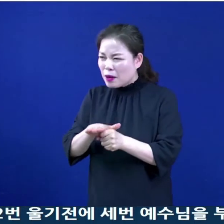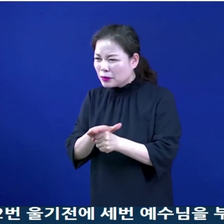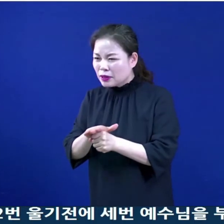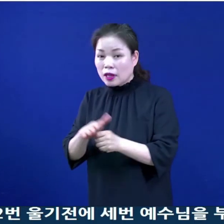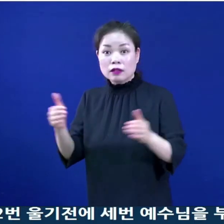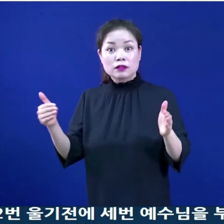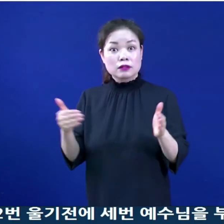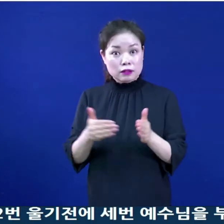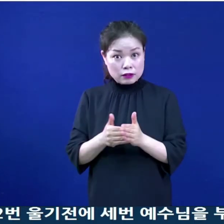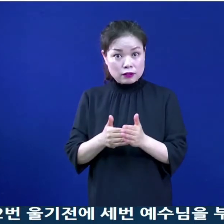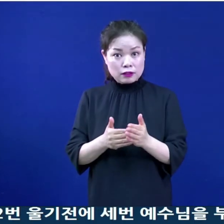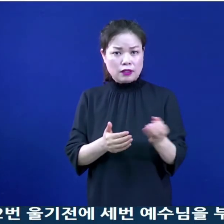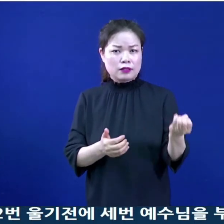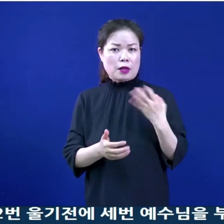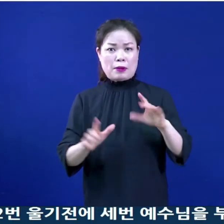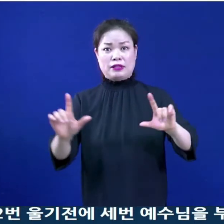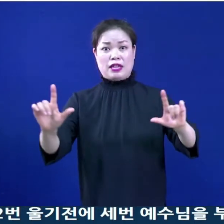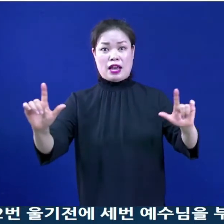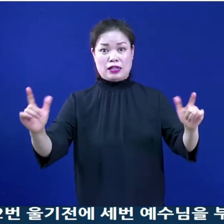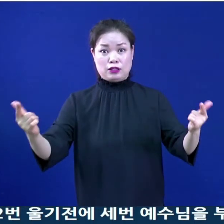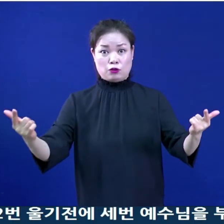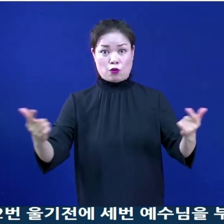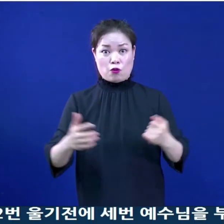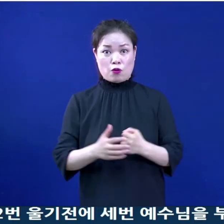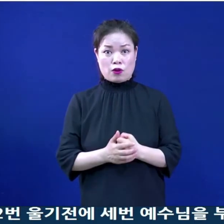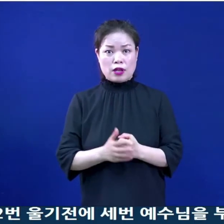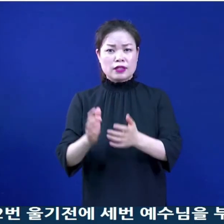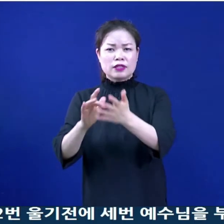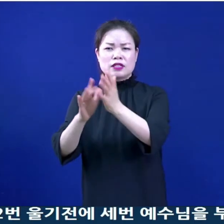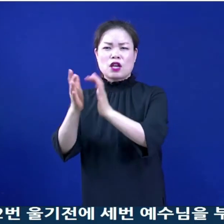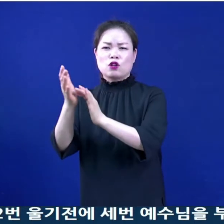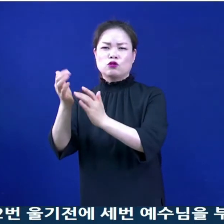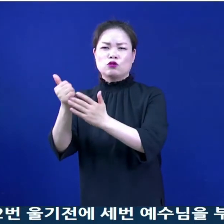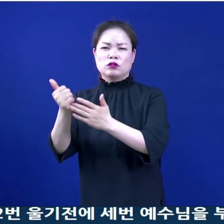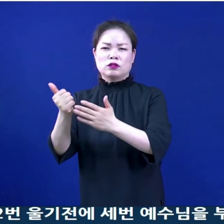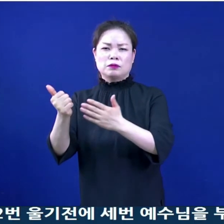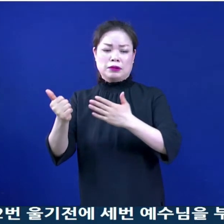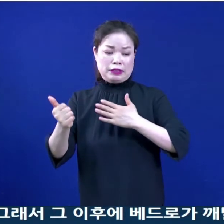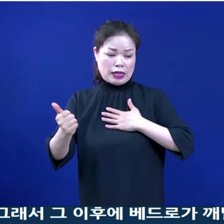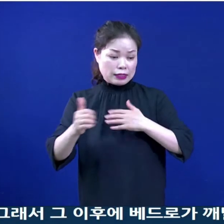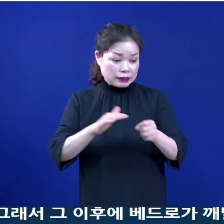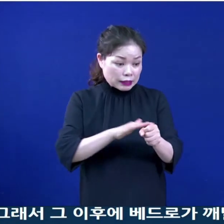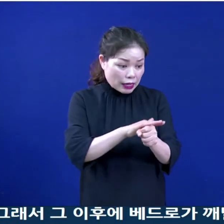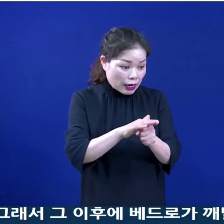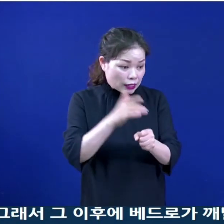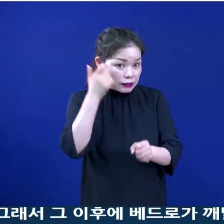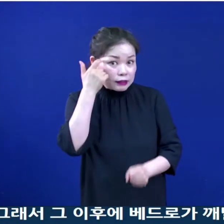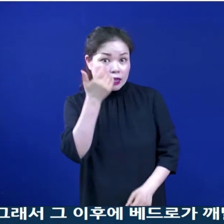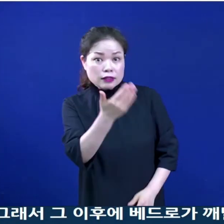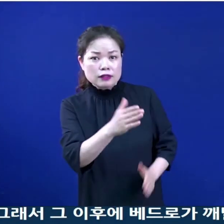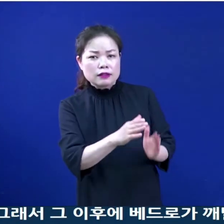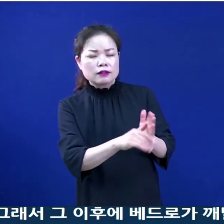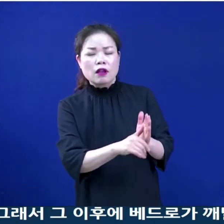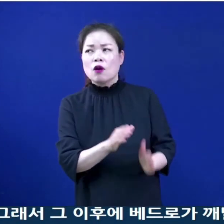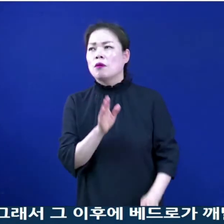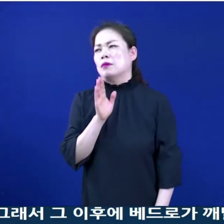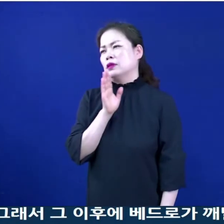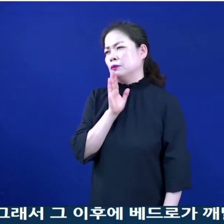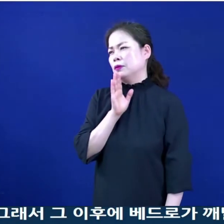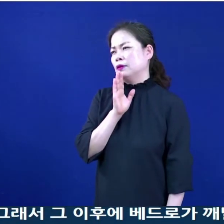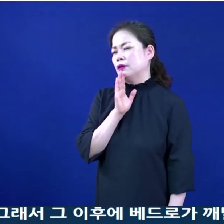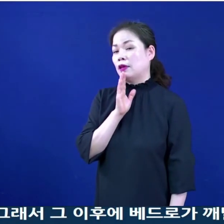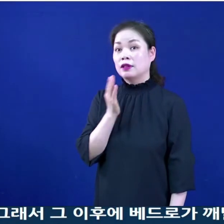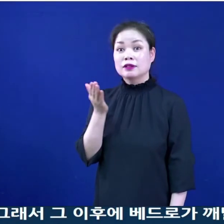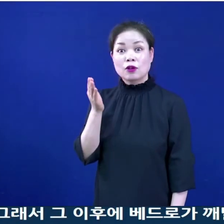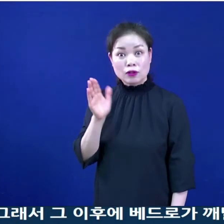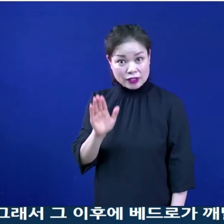사랑합니다. 끝. 이렇게 답한 것이 아니라 예수님이 나를 사랑하느냐 했을 때 네, 그렇습니다.